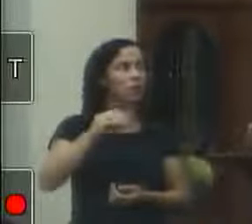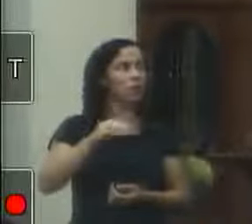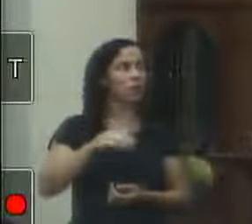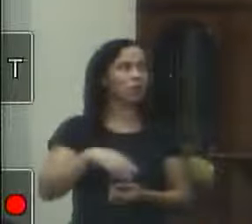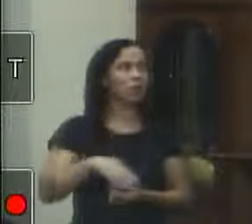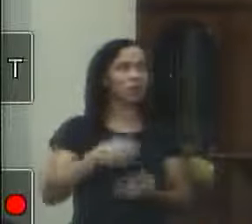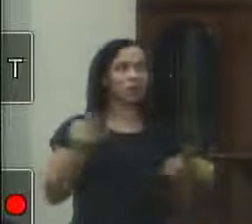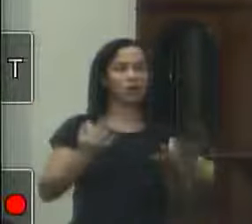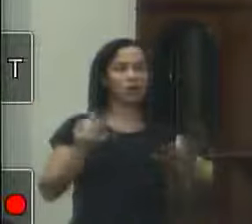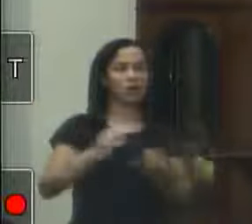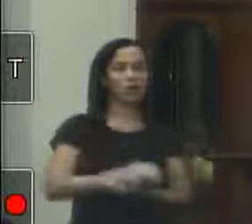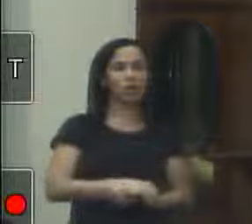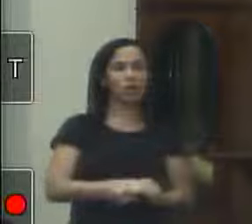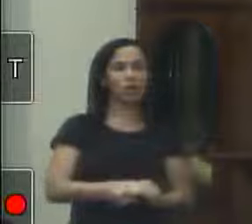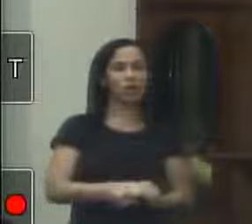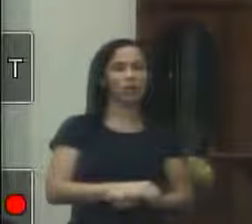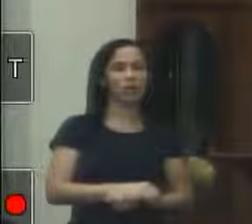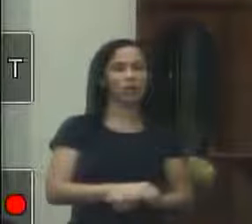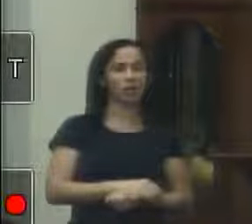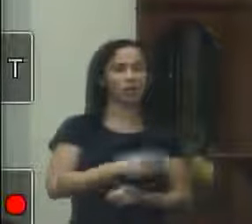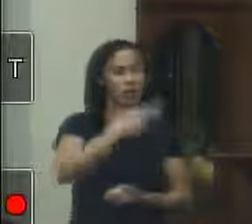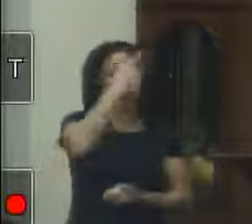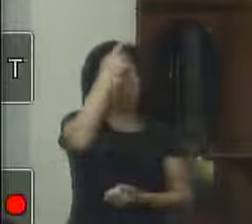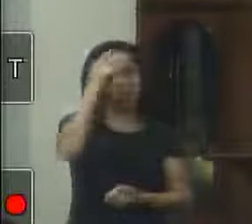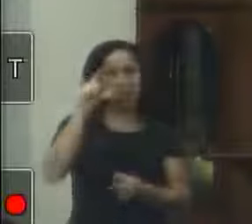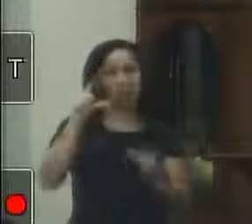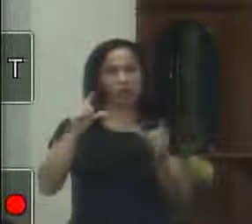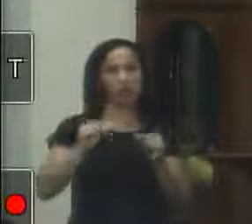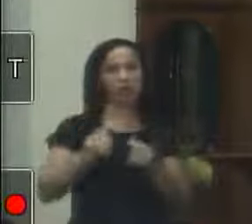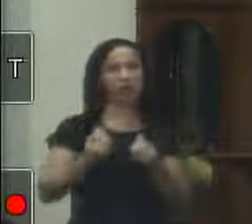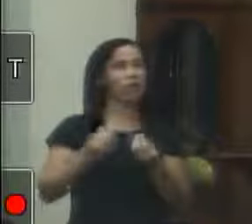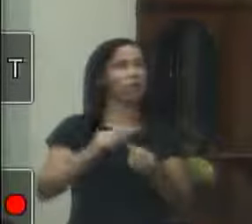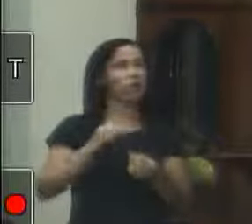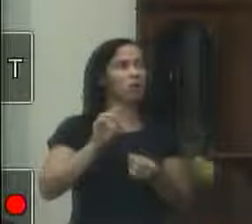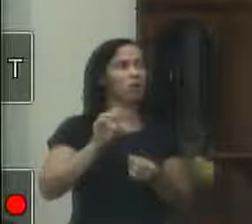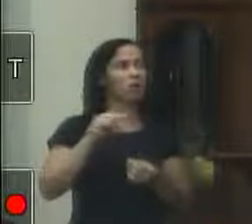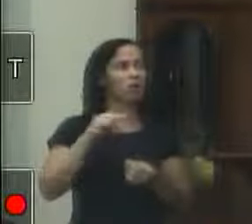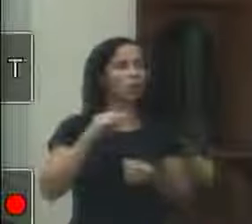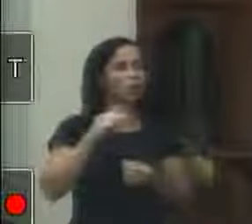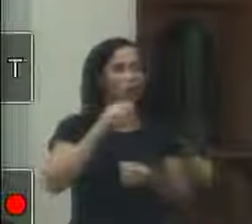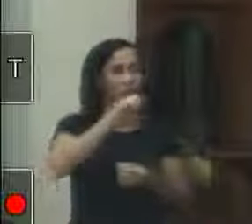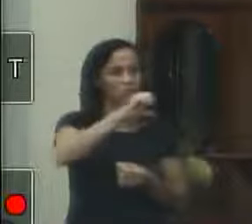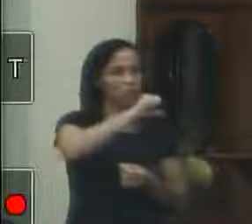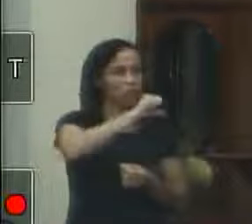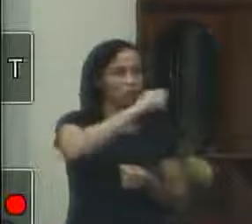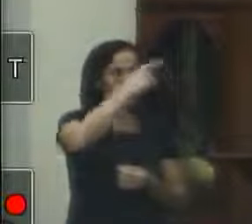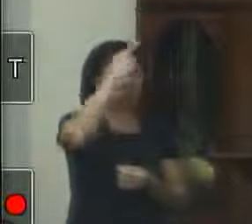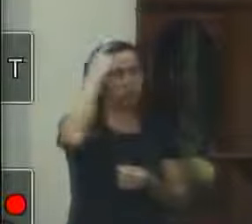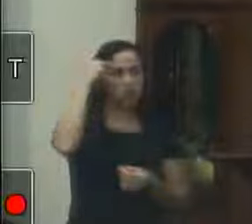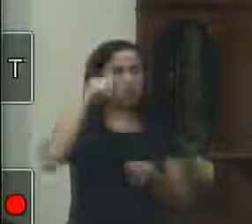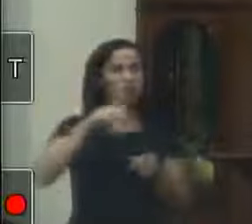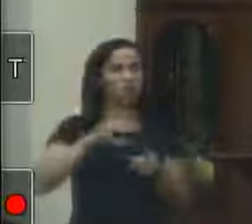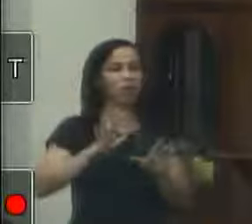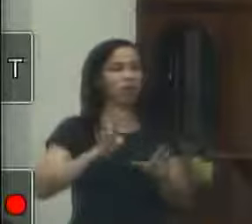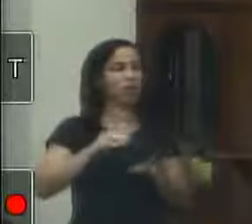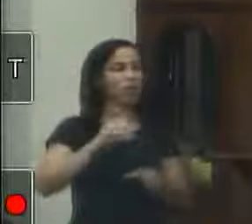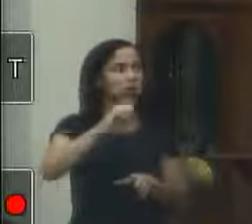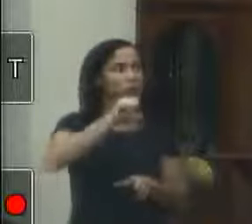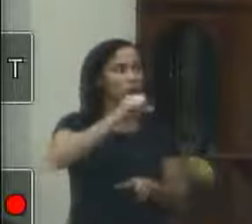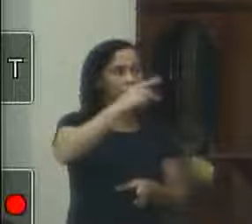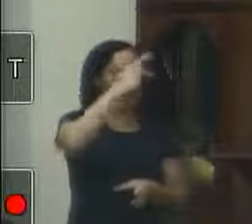foi excelente. Inibiu quase todo mundo. Só 9 que saíram do eixo. 9